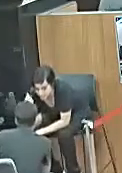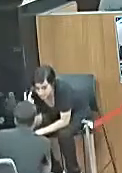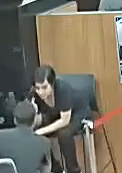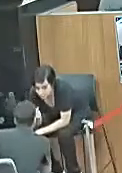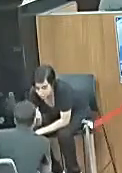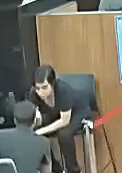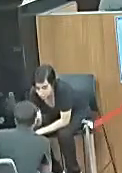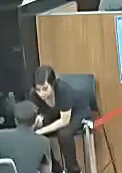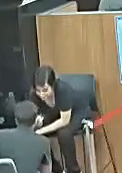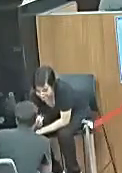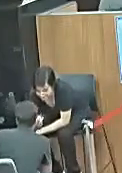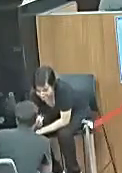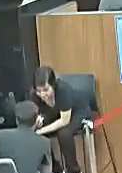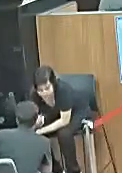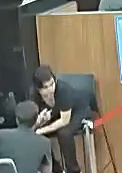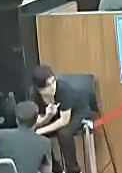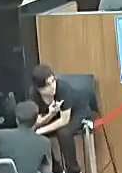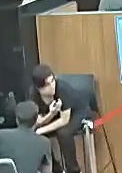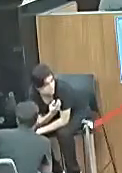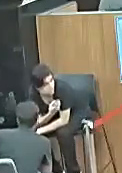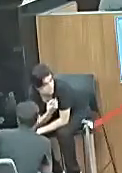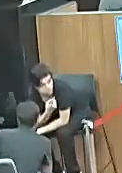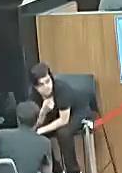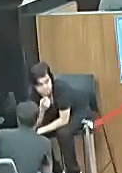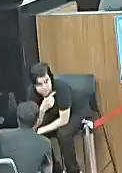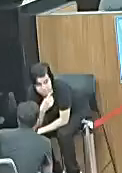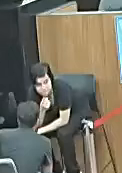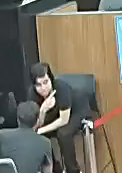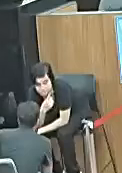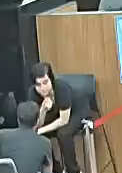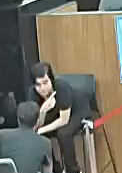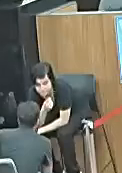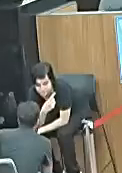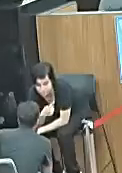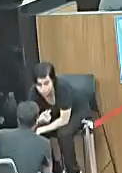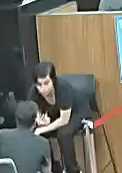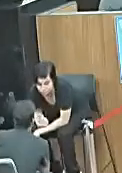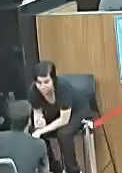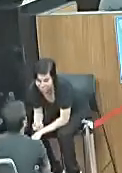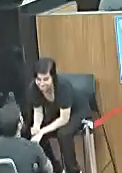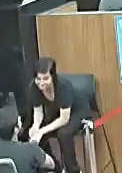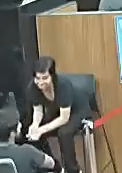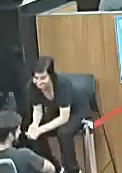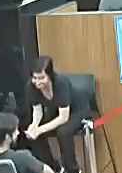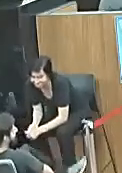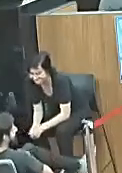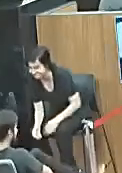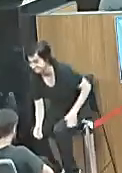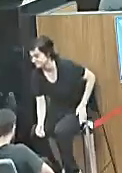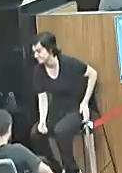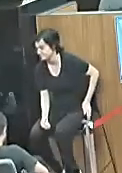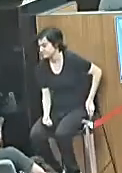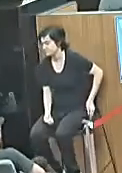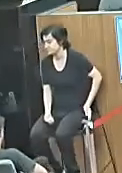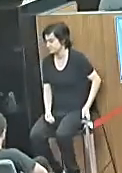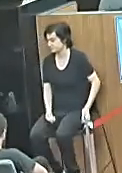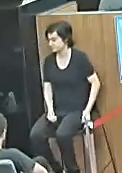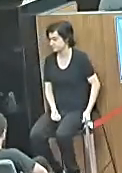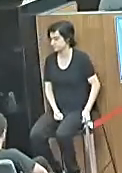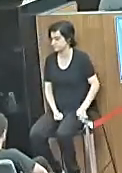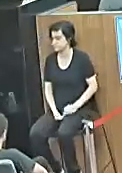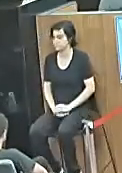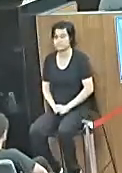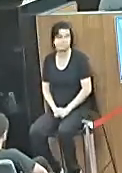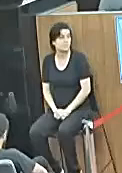e o alisson henrique vieira de berilo jean demais deputados temos um projeto de recuperação nascente chamado